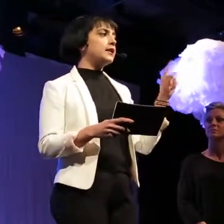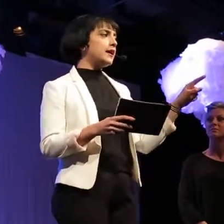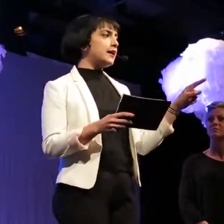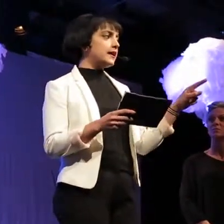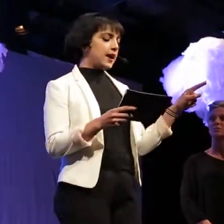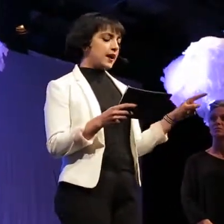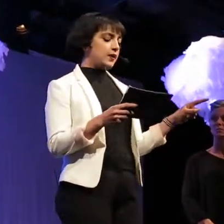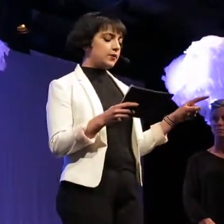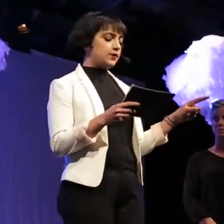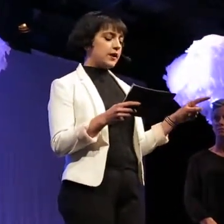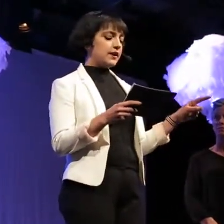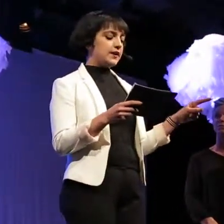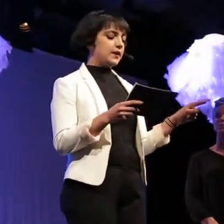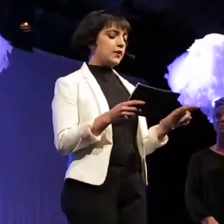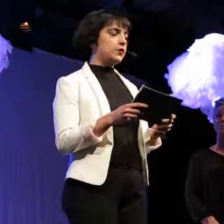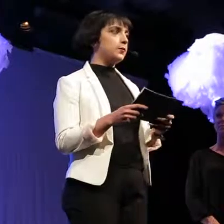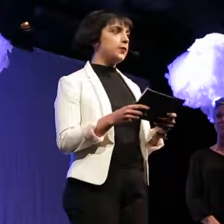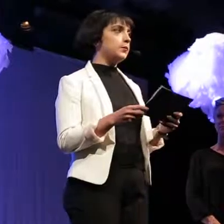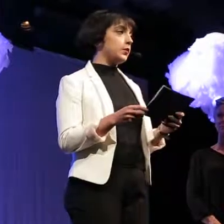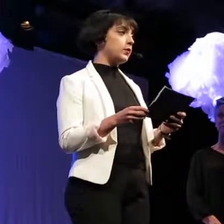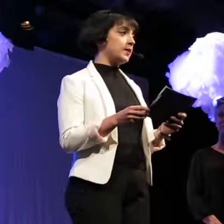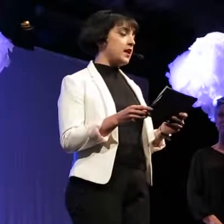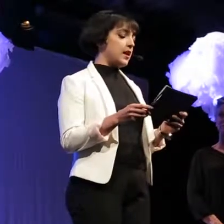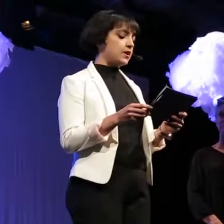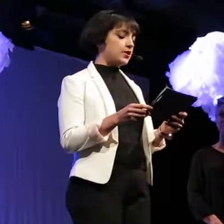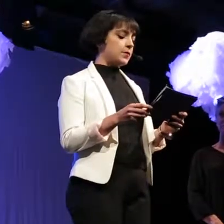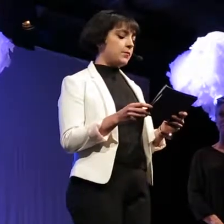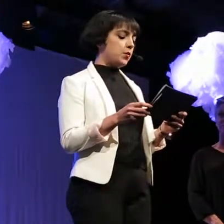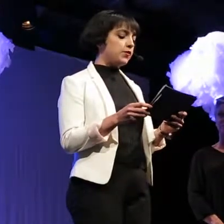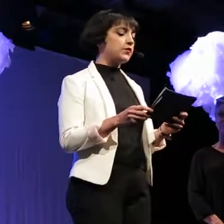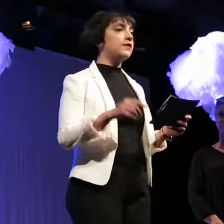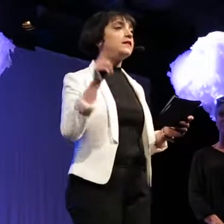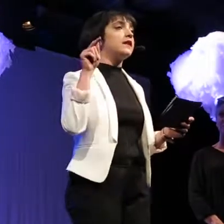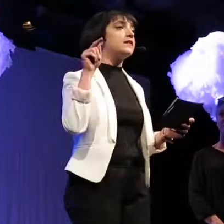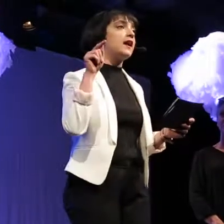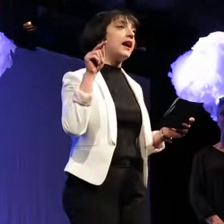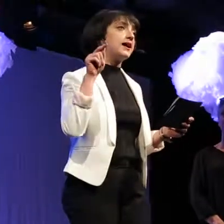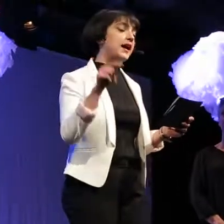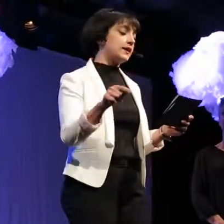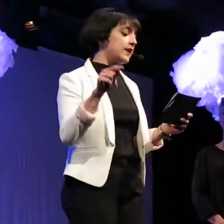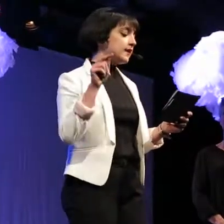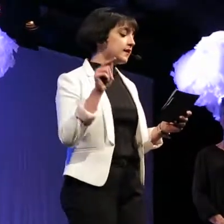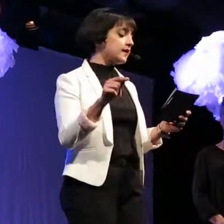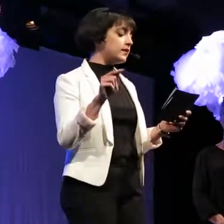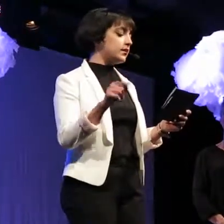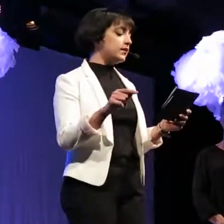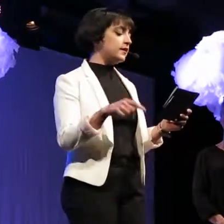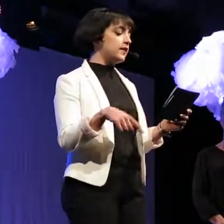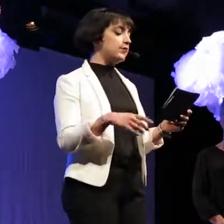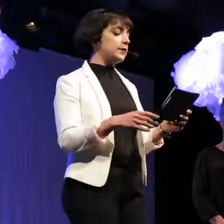i foajén här ute så kan ni dansa loss på något som heter Lunch Moves. Vi ses här igen